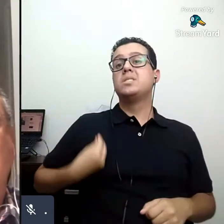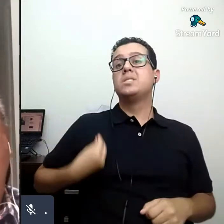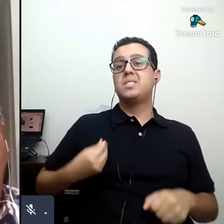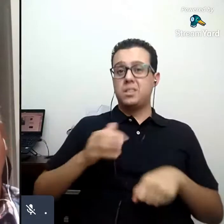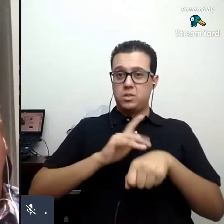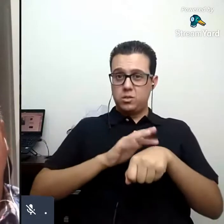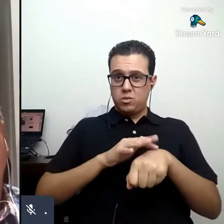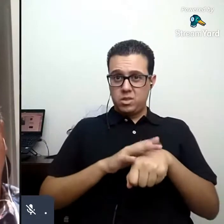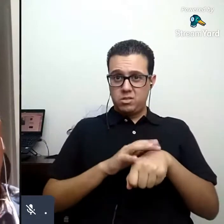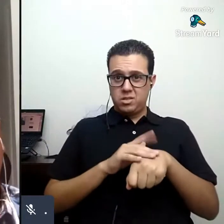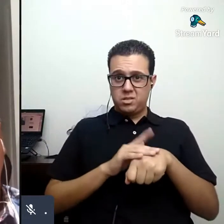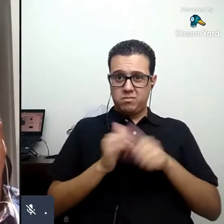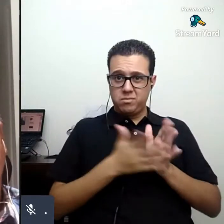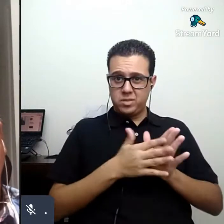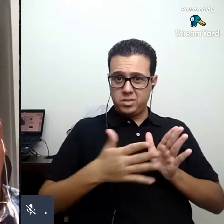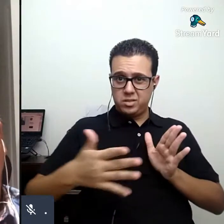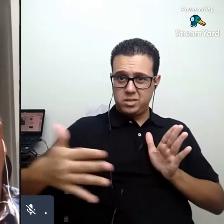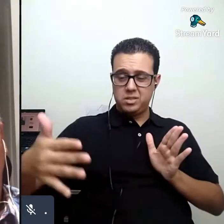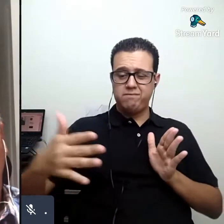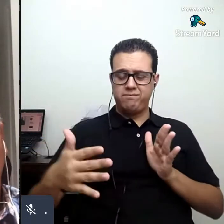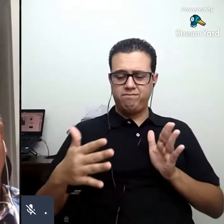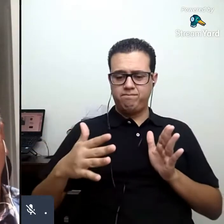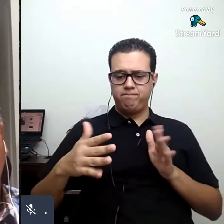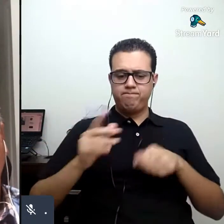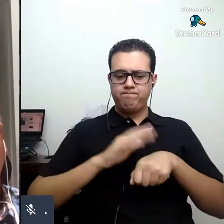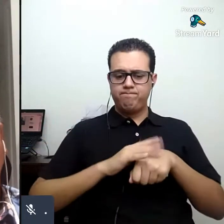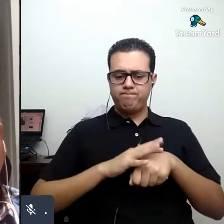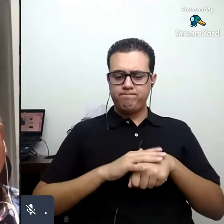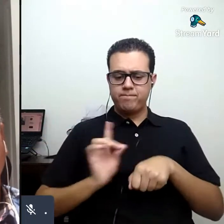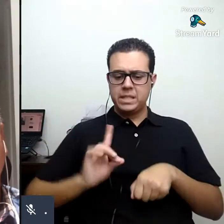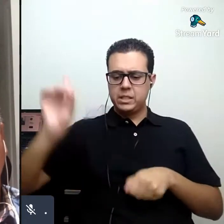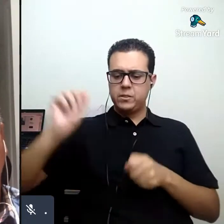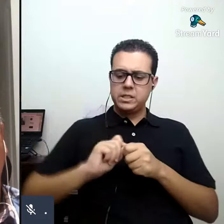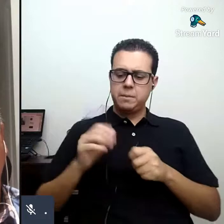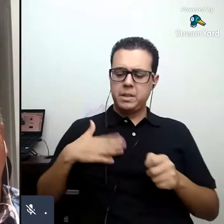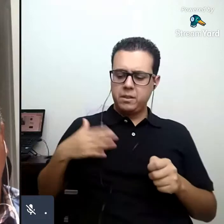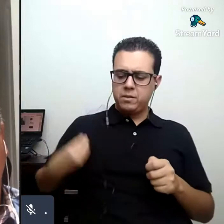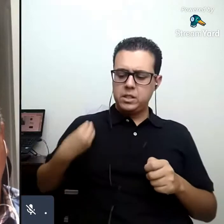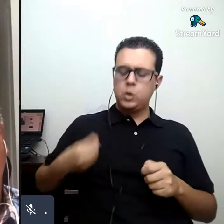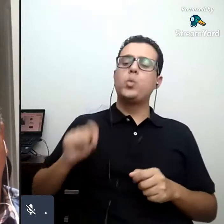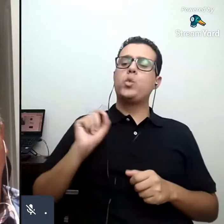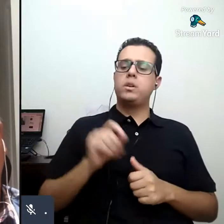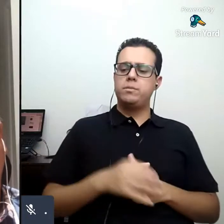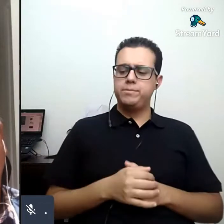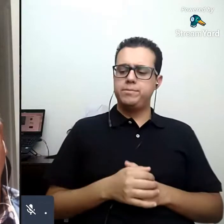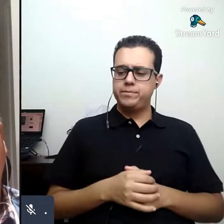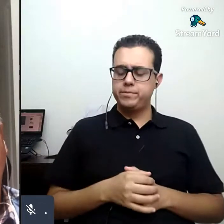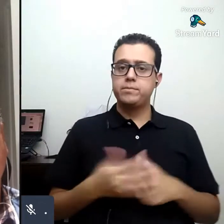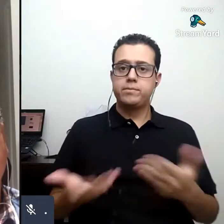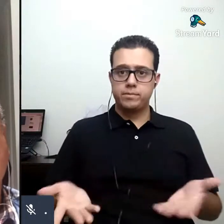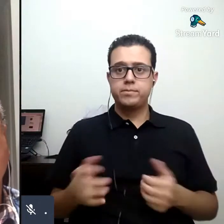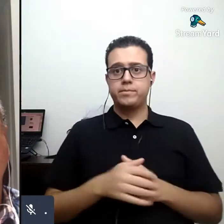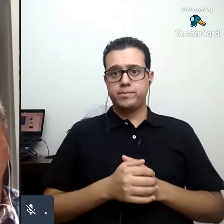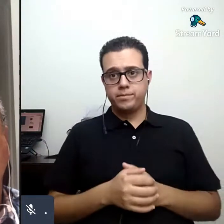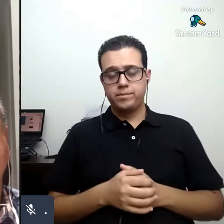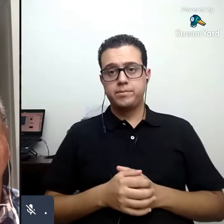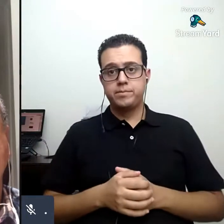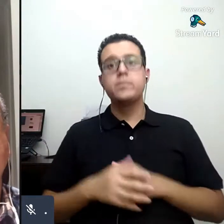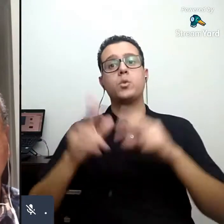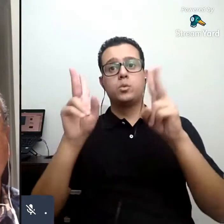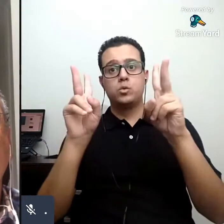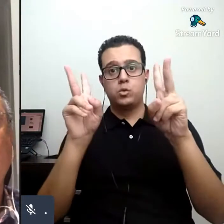neste processo de doença? O título que você pode até procurar na internet